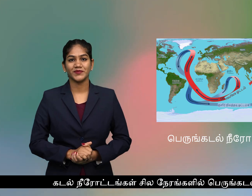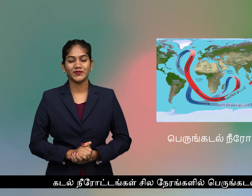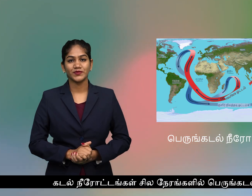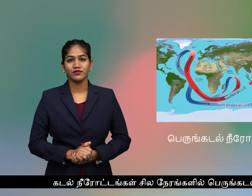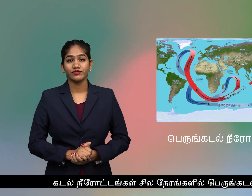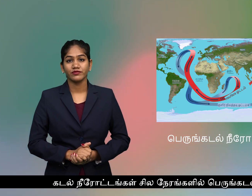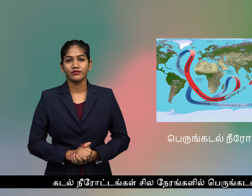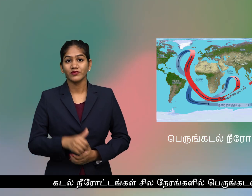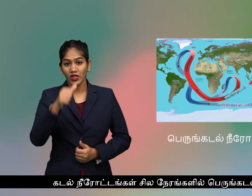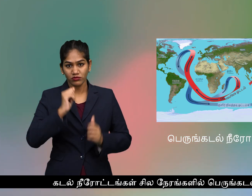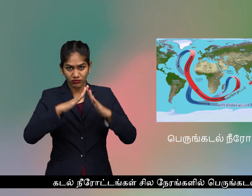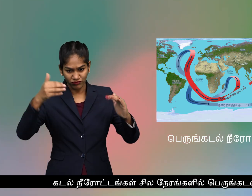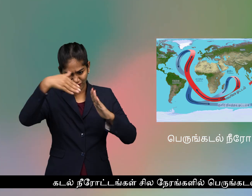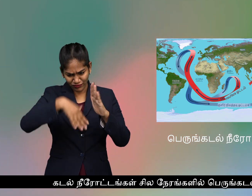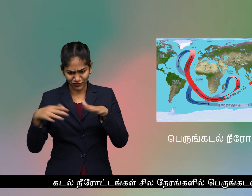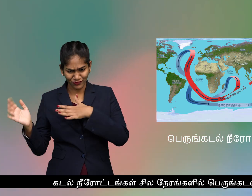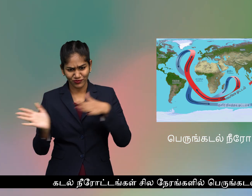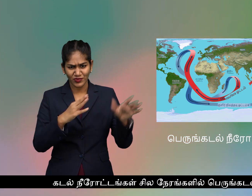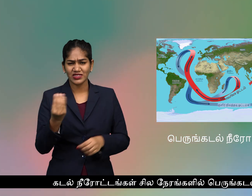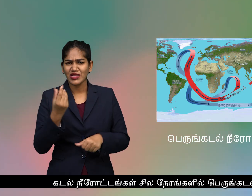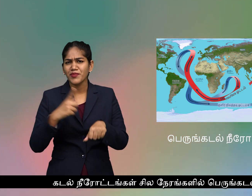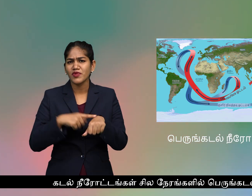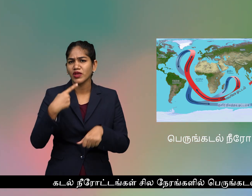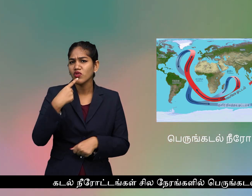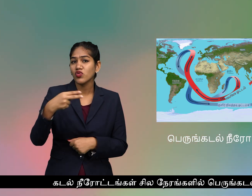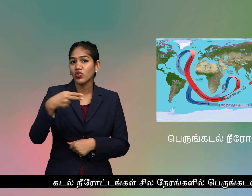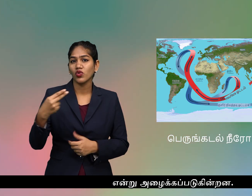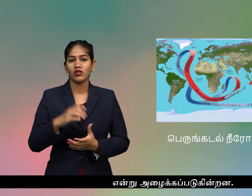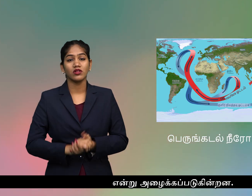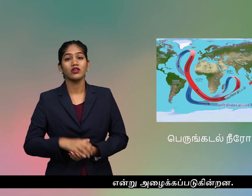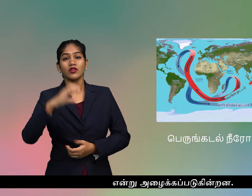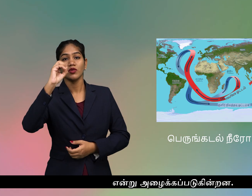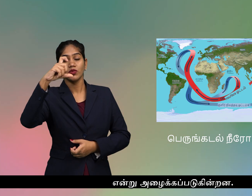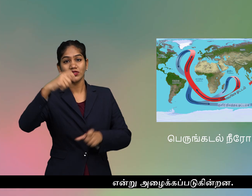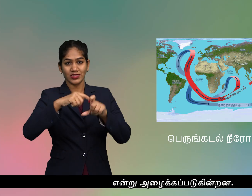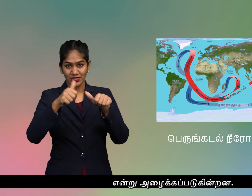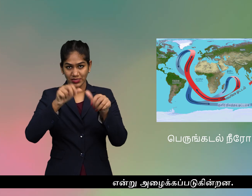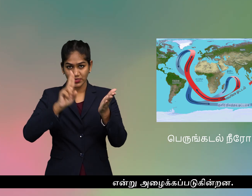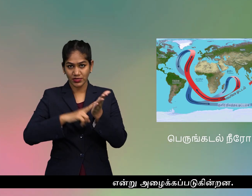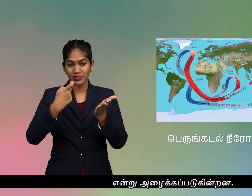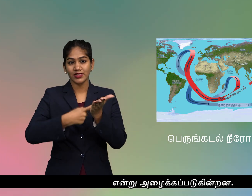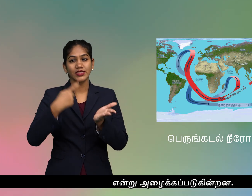கடல் நீரோட்டங்கள் சில நேரங்களில் பெருங்கடல் ஆறுகள் என்று அழைக்கப்படுகின்றன.